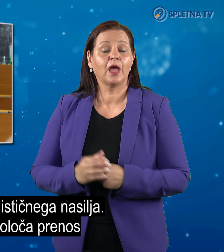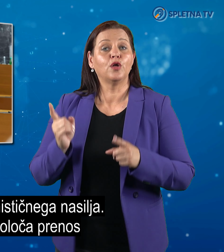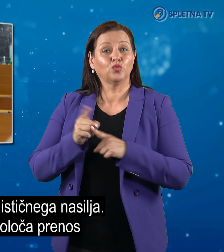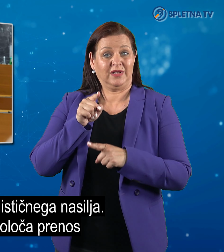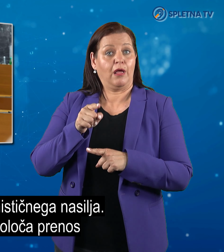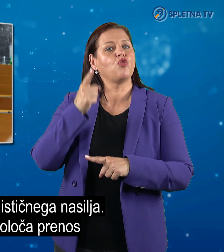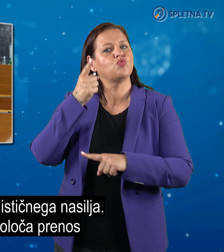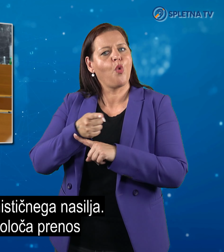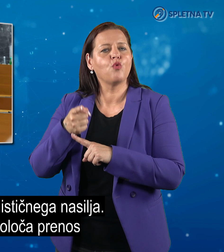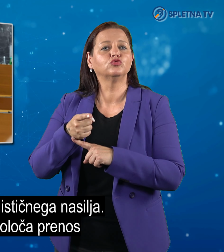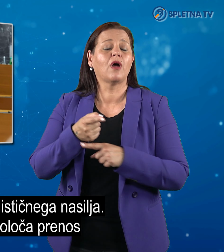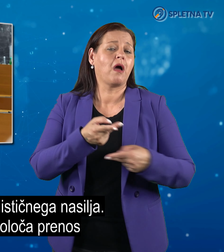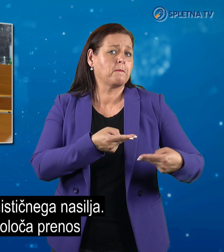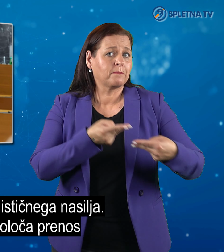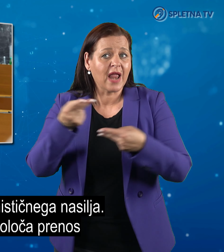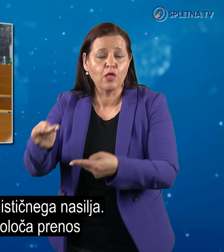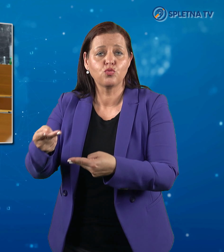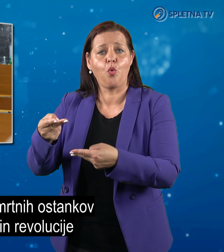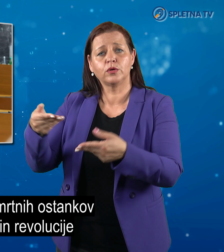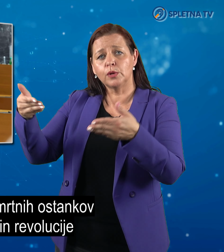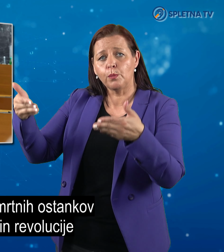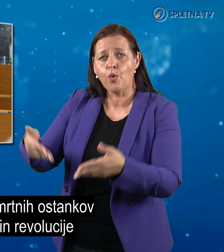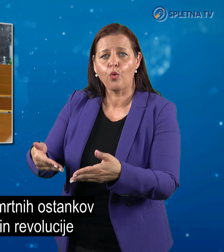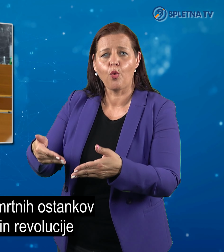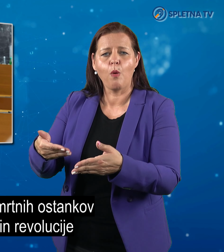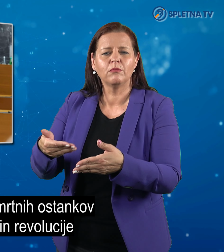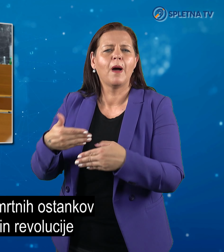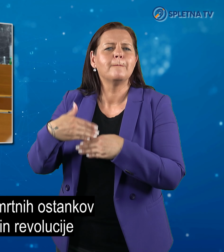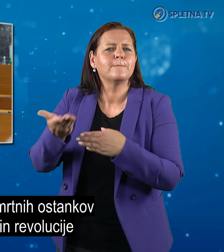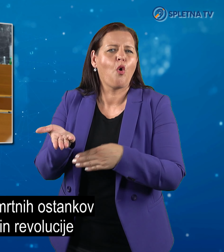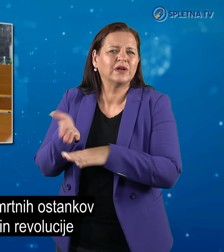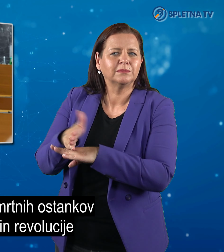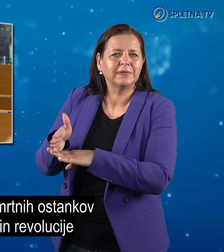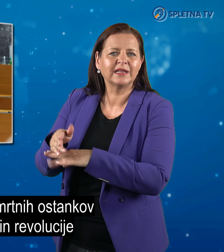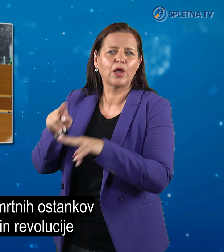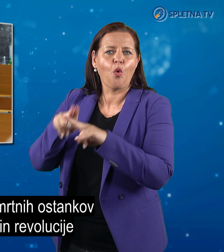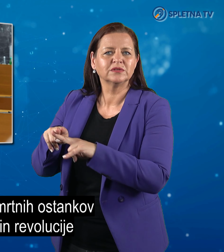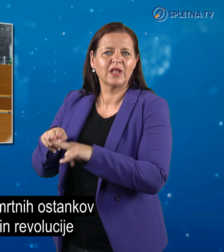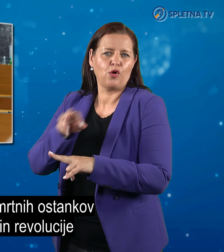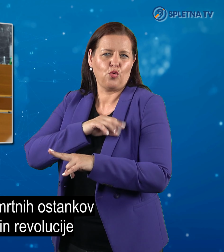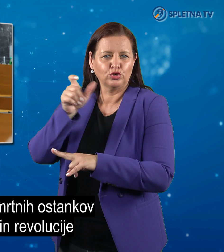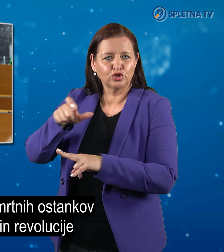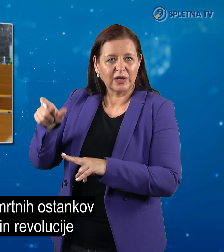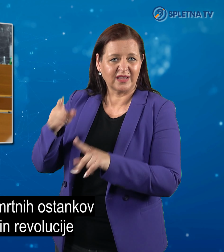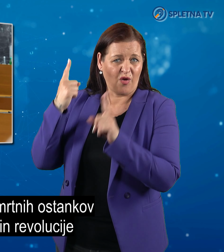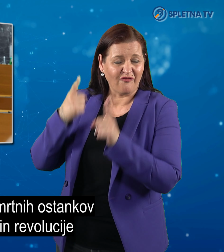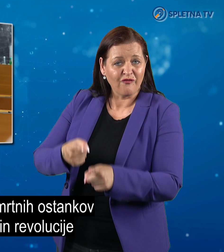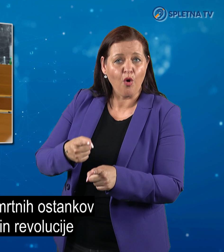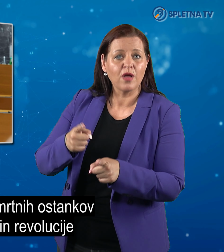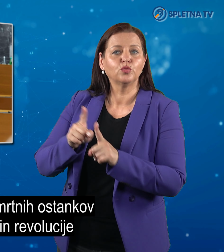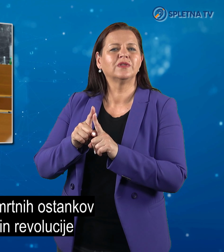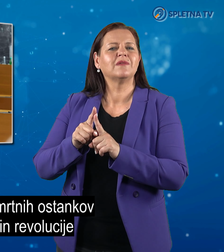Prav tako določa prenos in pokop posmrtnih ostankov žrtev vojn in revolucije na ljubljansko pokopališče